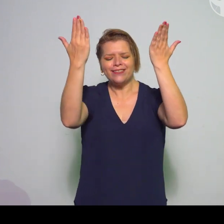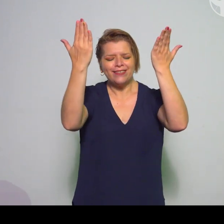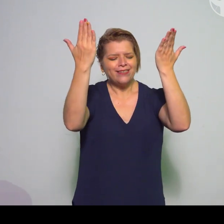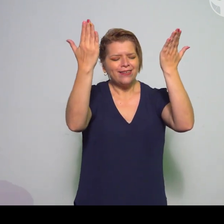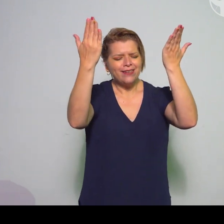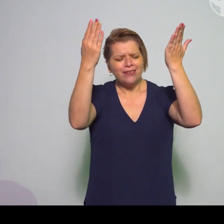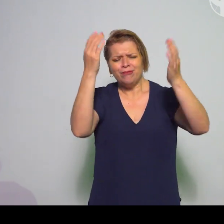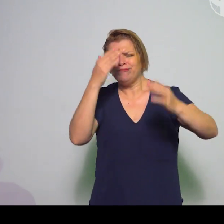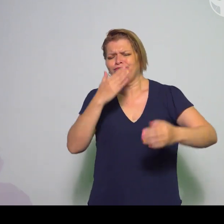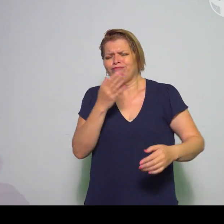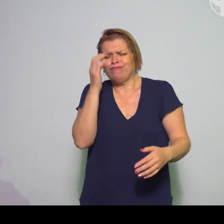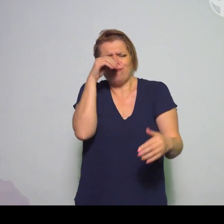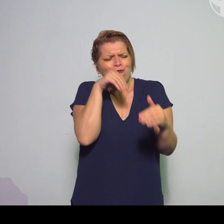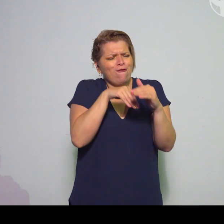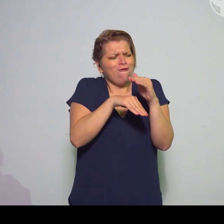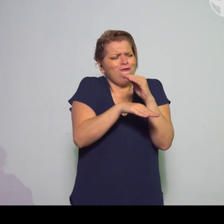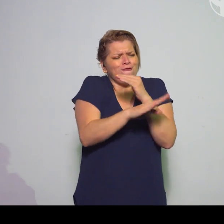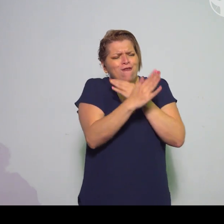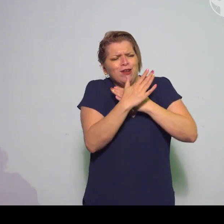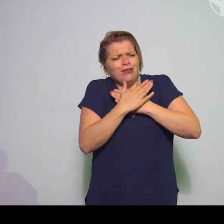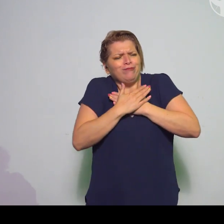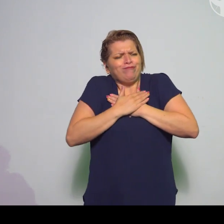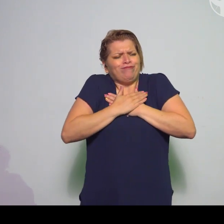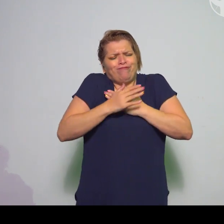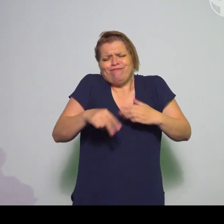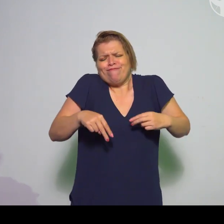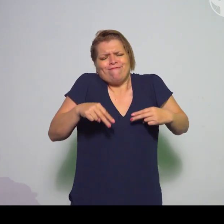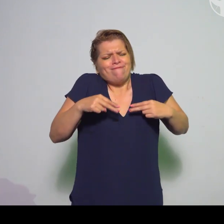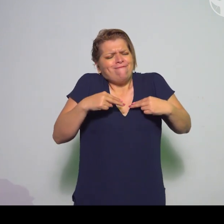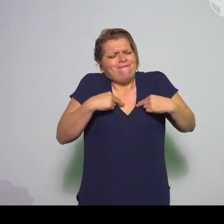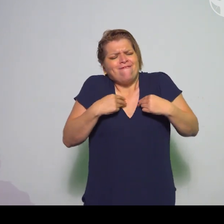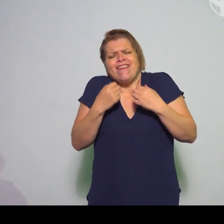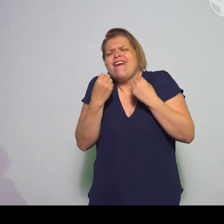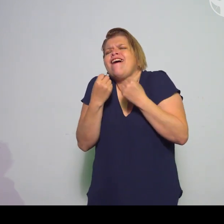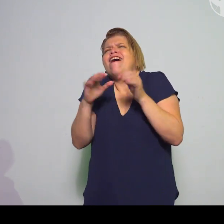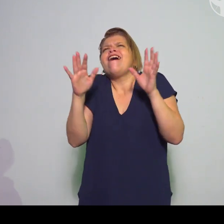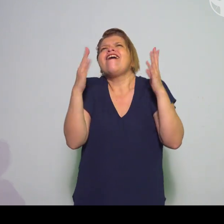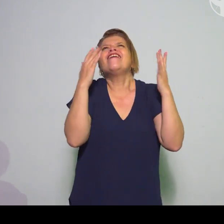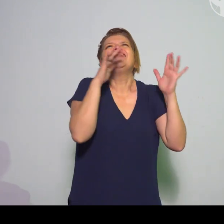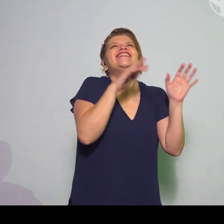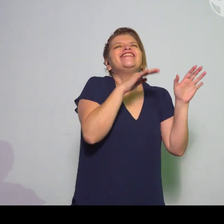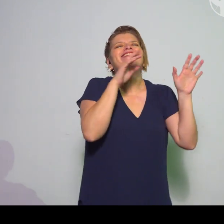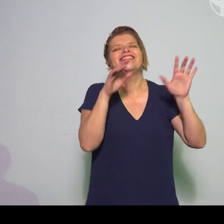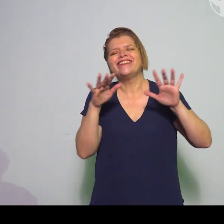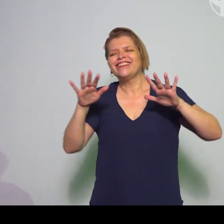Tú que guardas mi caminar,